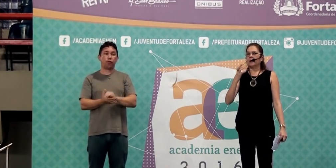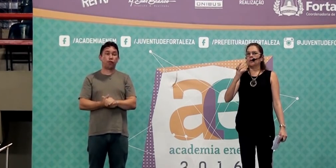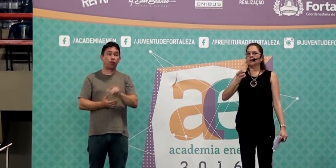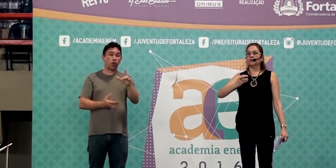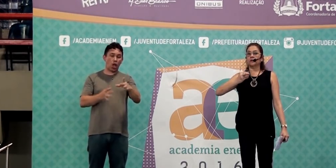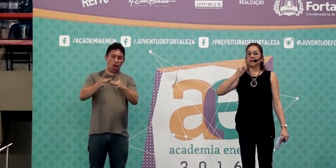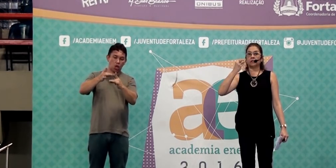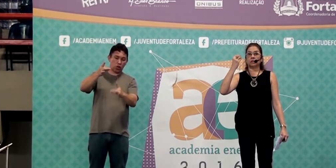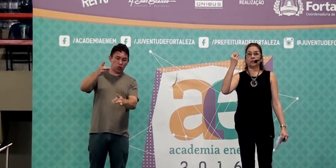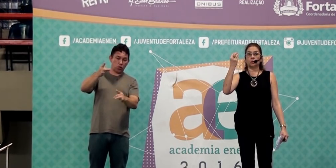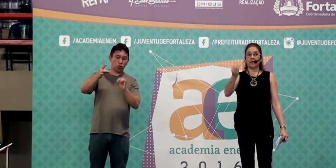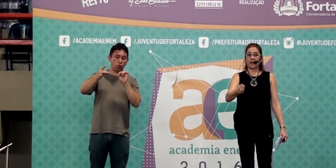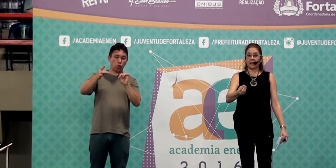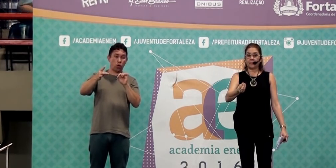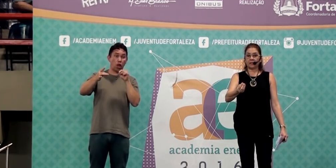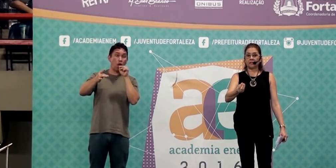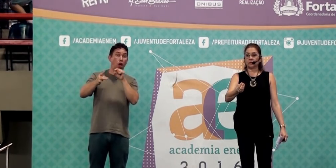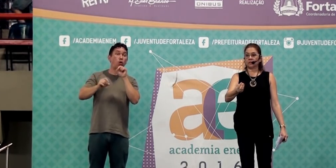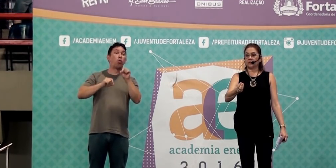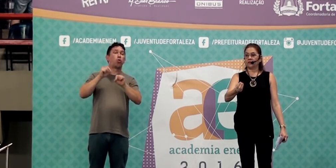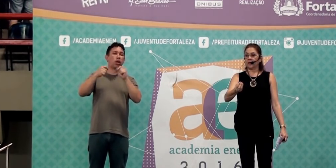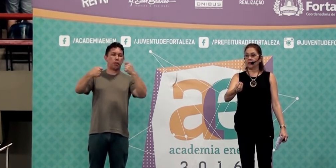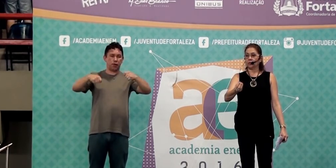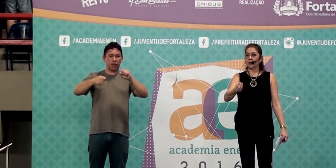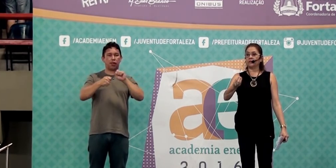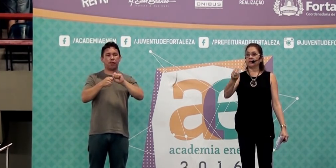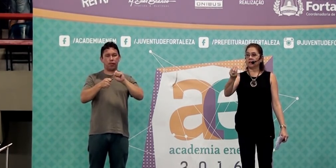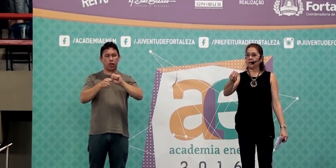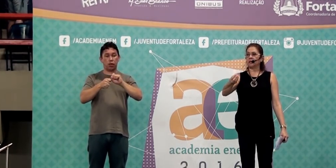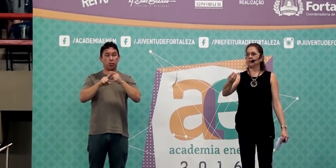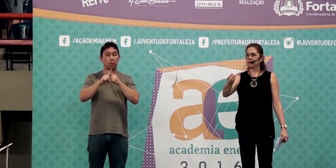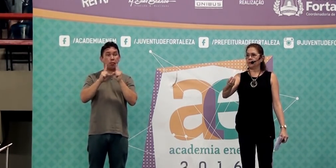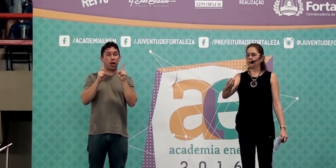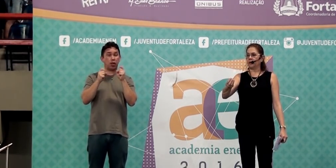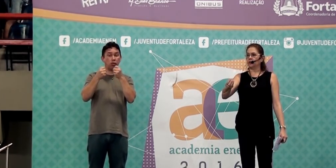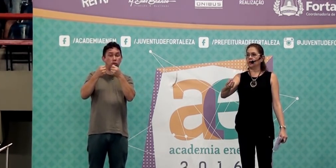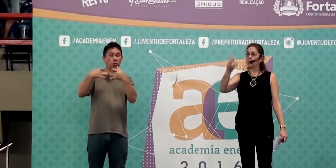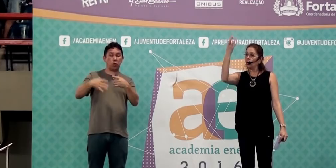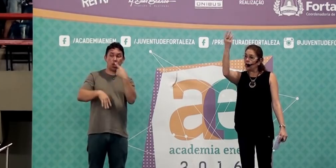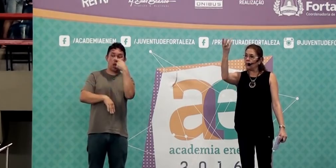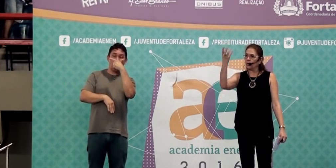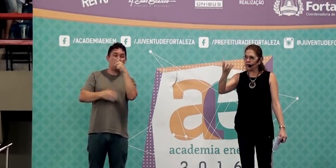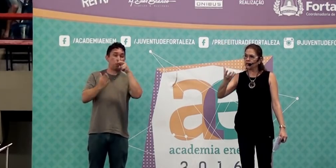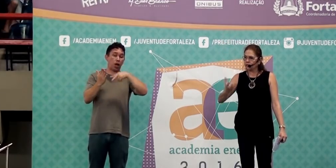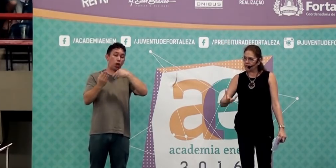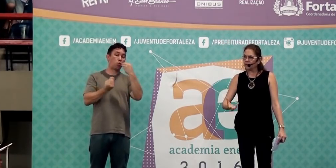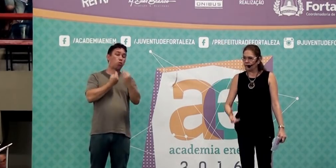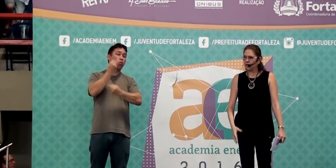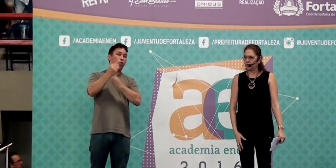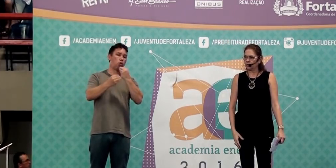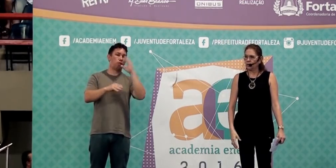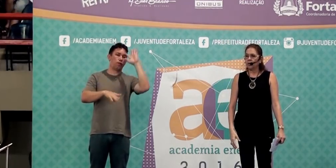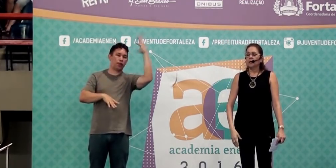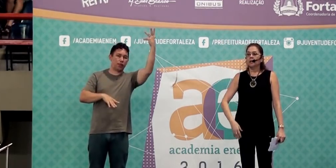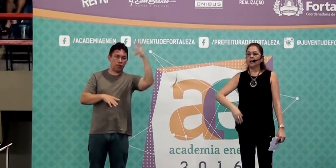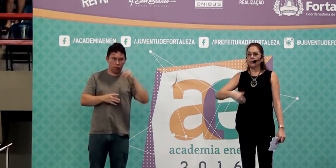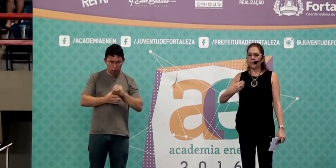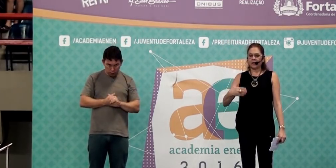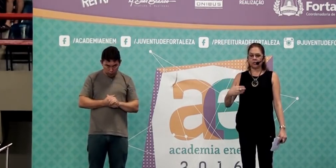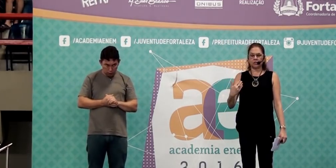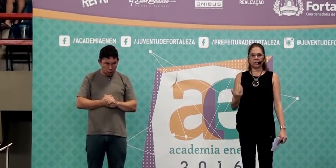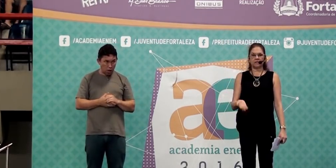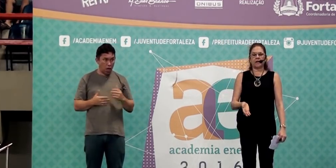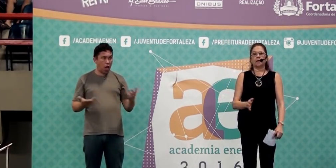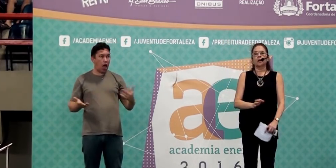detalhamento? É quando você diz o que é preciso ser feito, mas você tem que dizer para o leitor como isso vai ser feito.